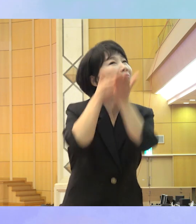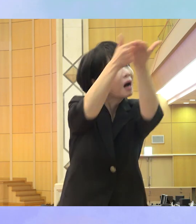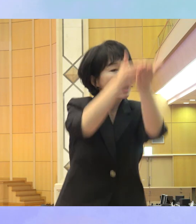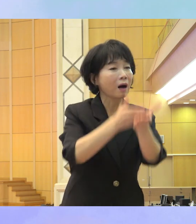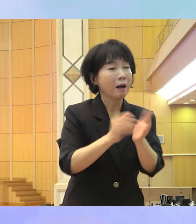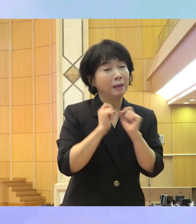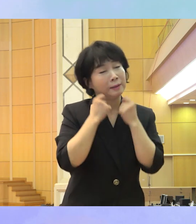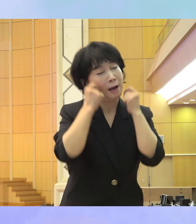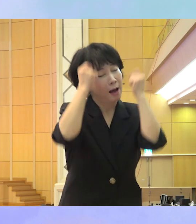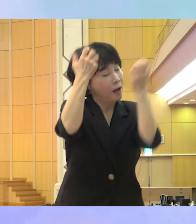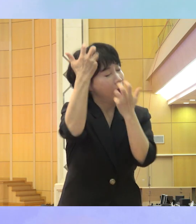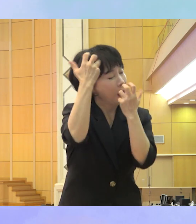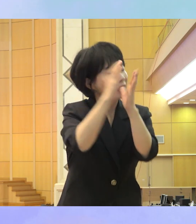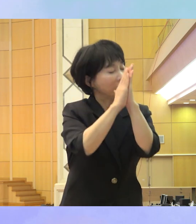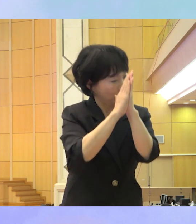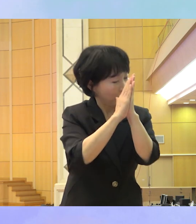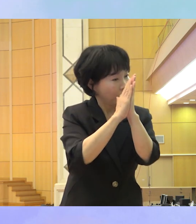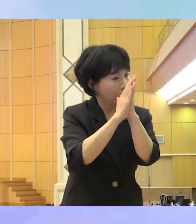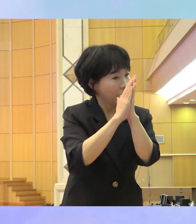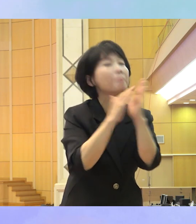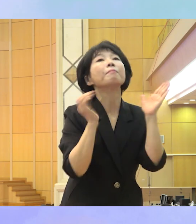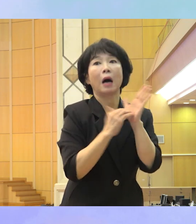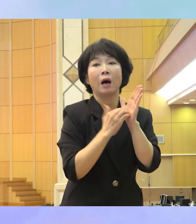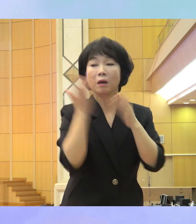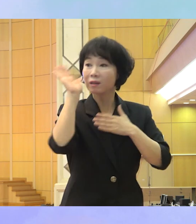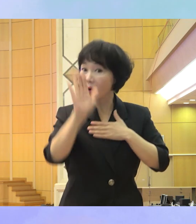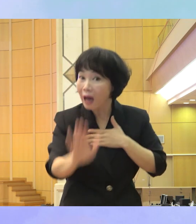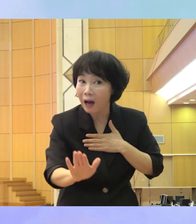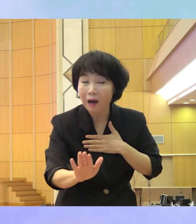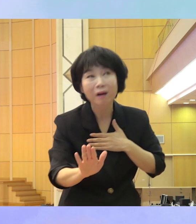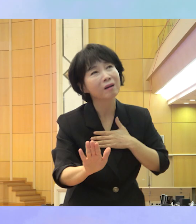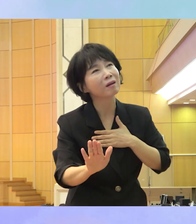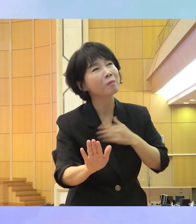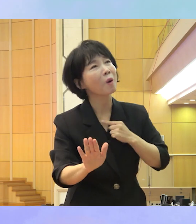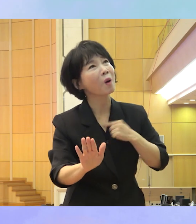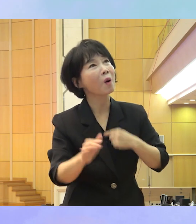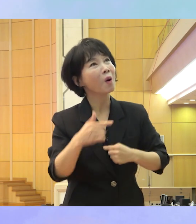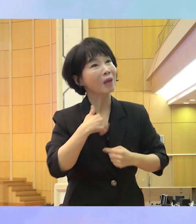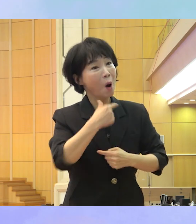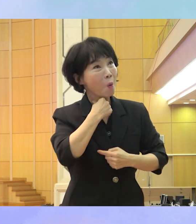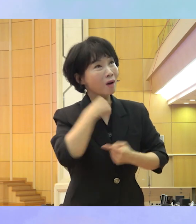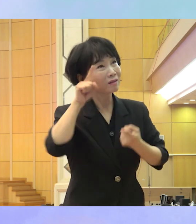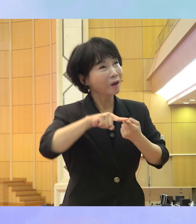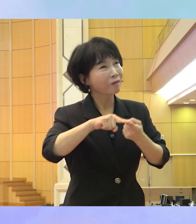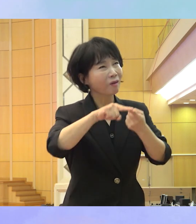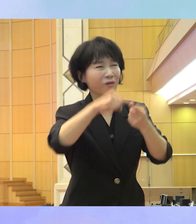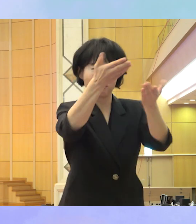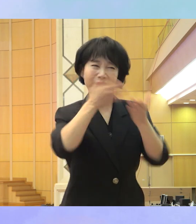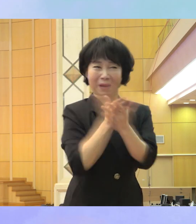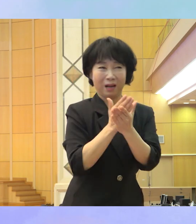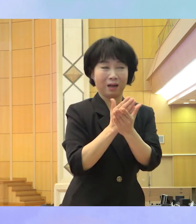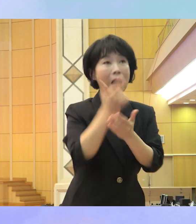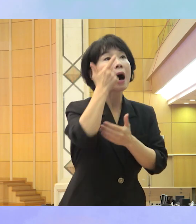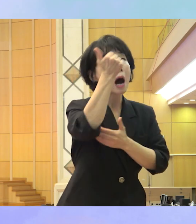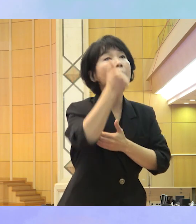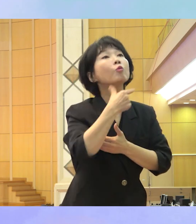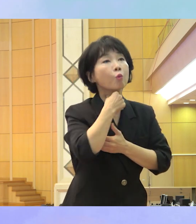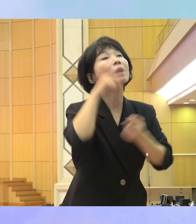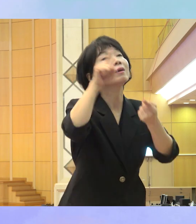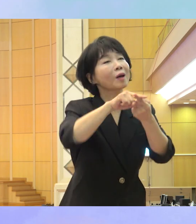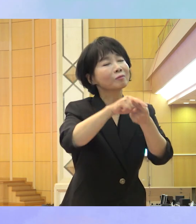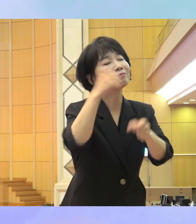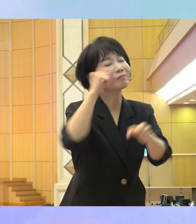그리고 간절히 기도했습니다. 그러나 내 원대로 하지 마시고 아버지